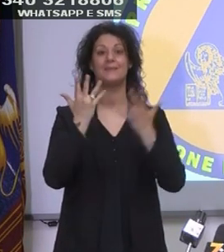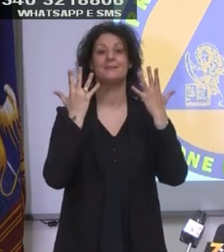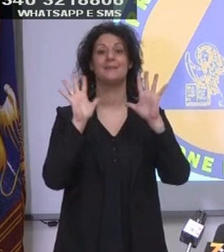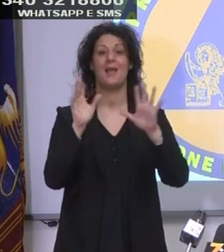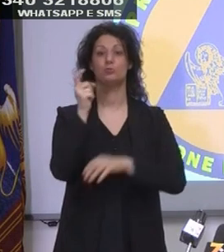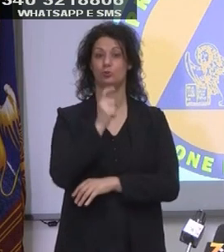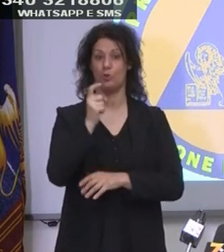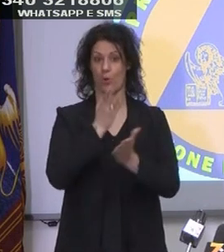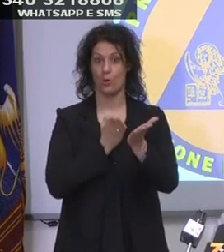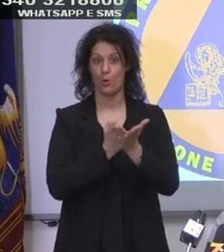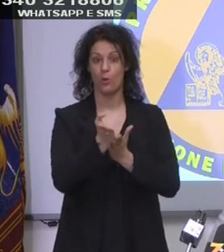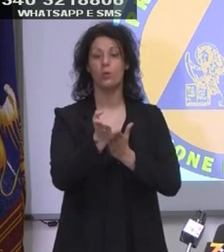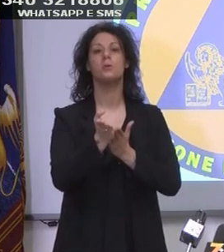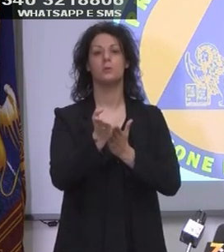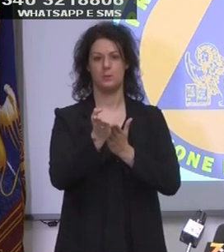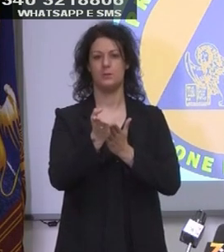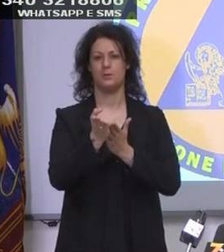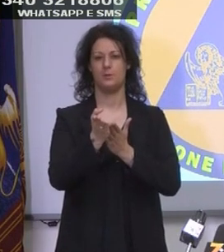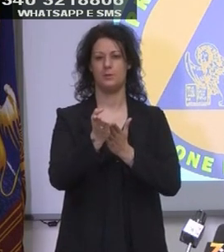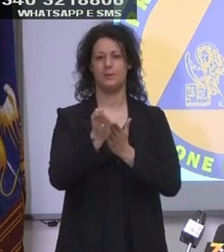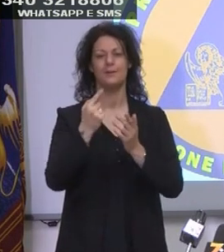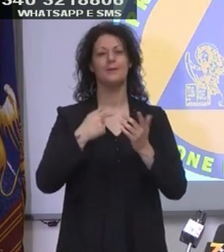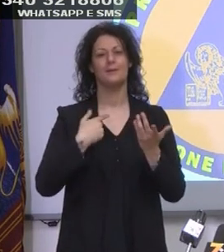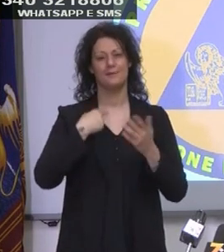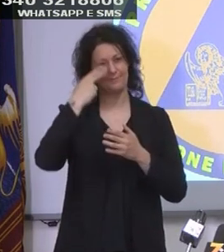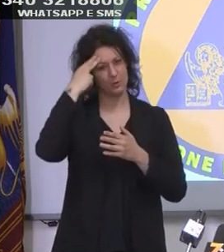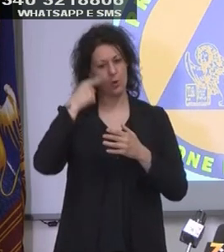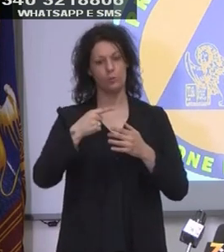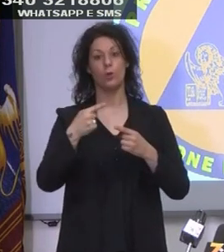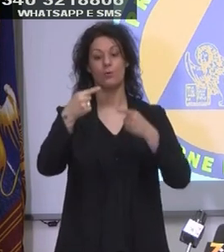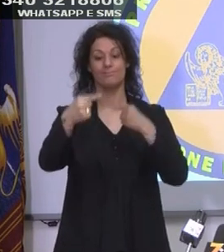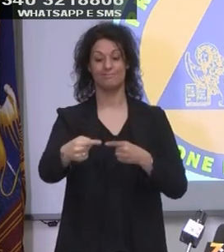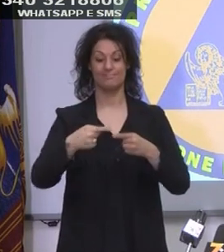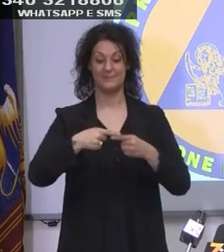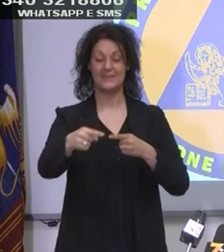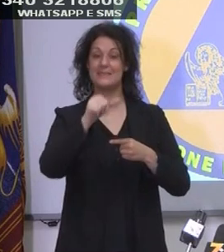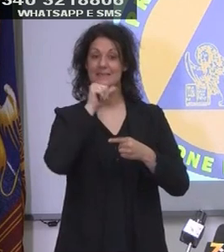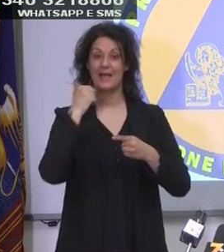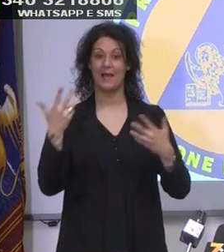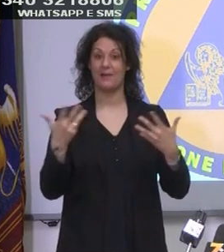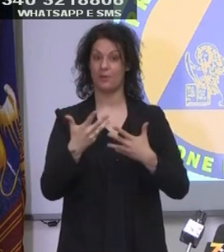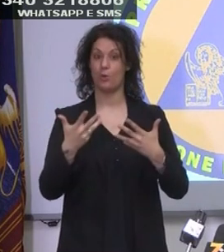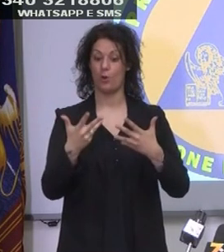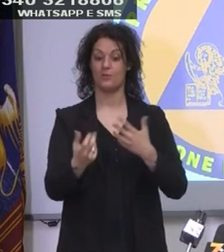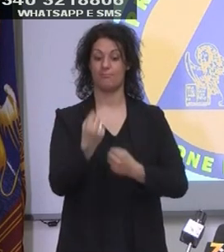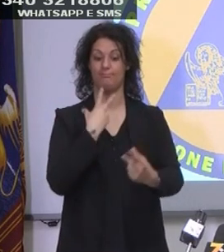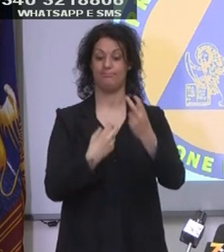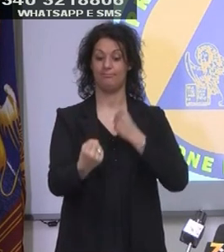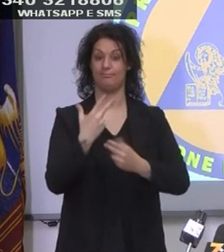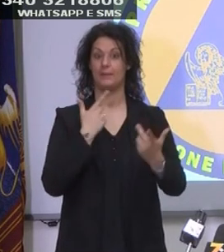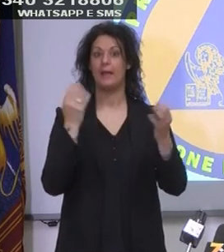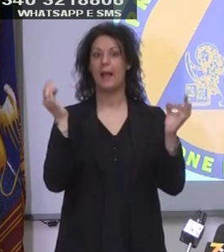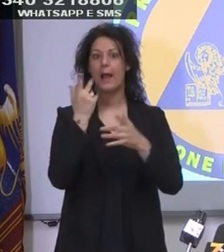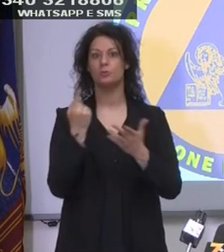E voi sapete che il range che ci eravamo dati per le considerazioni erano 8-10 giorni per casi